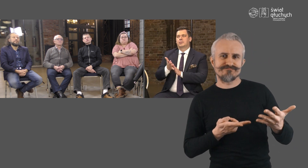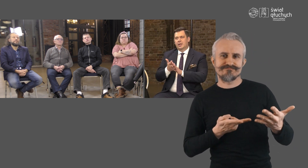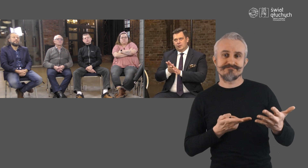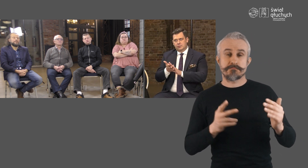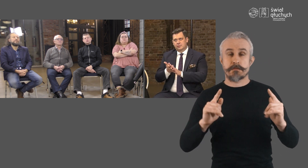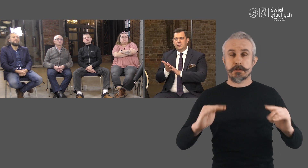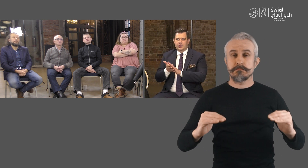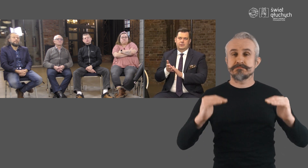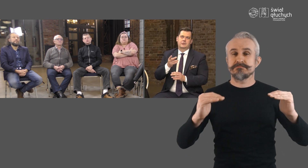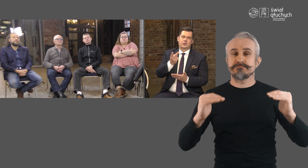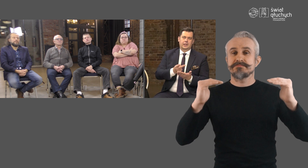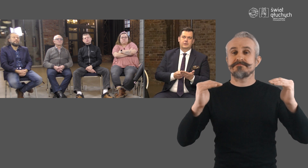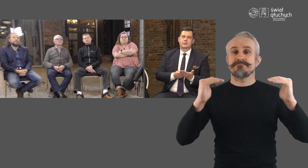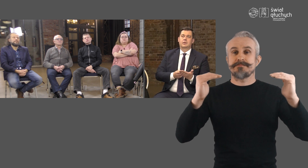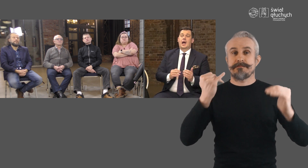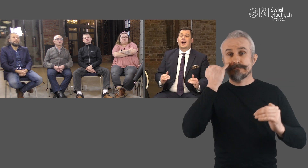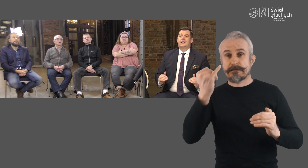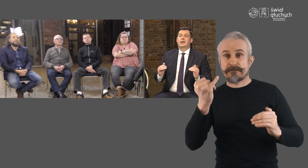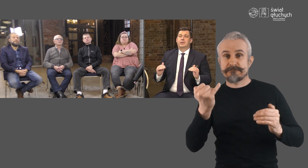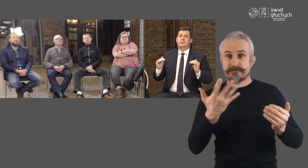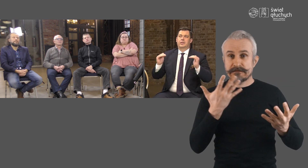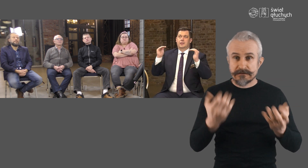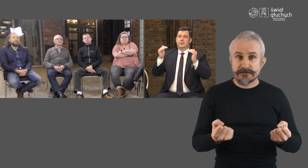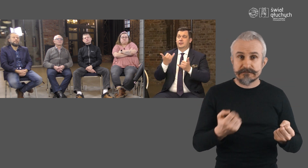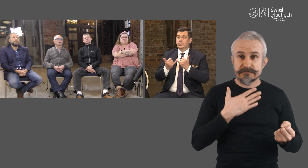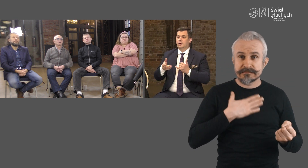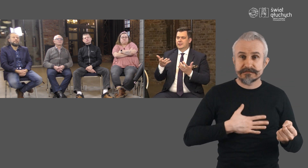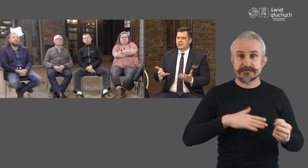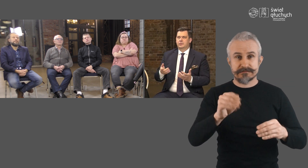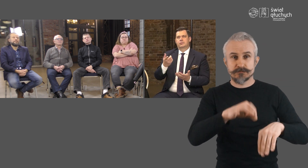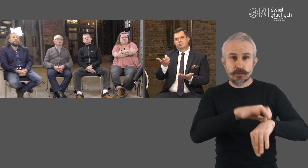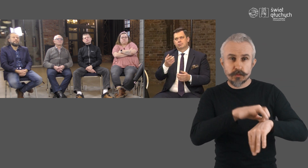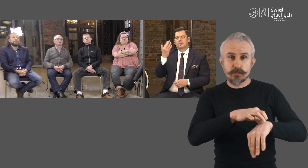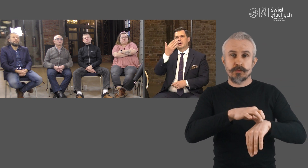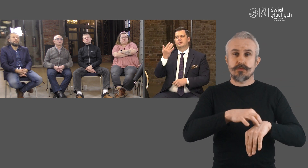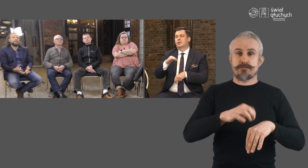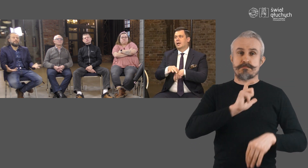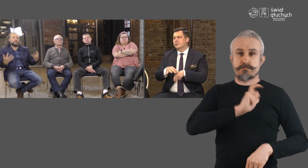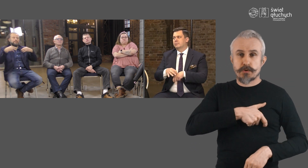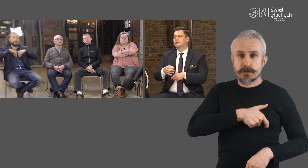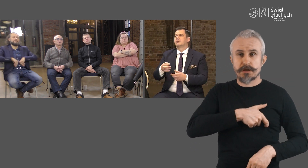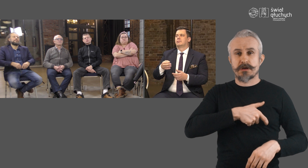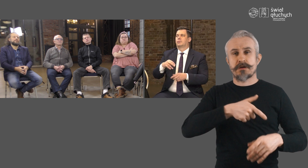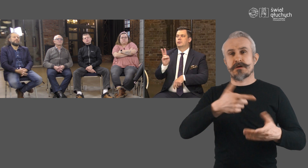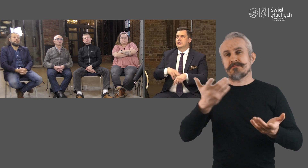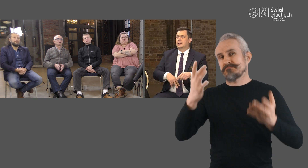czytać, migając czytać i na pewnym etapie, jeżeli on chce być, marzy być